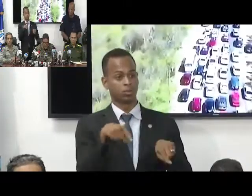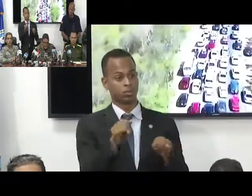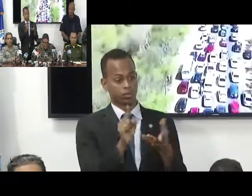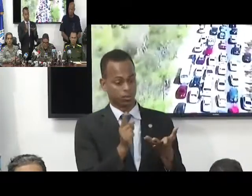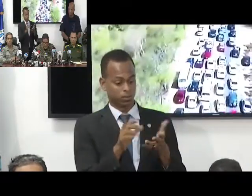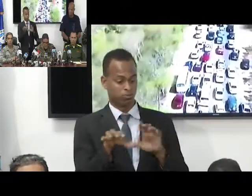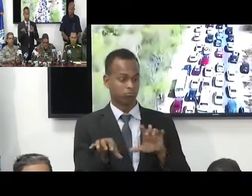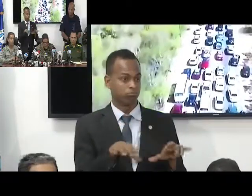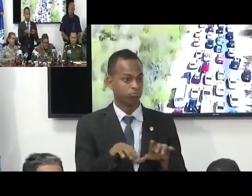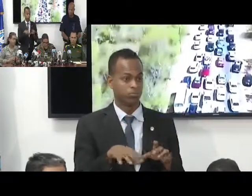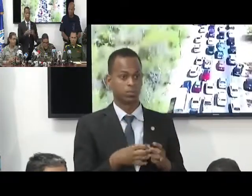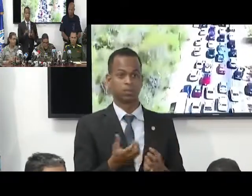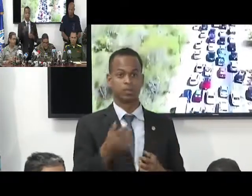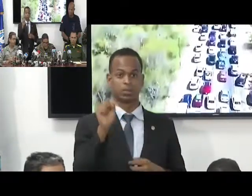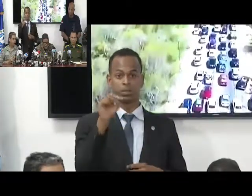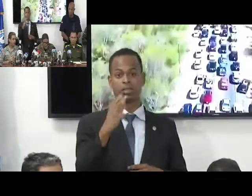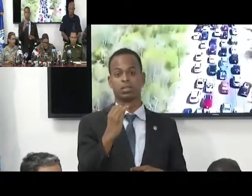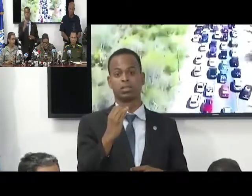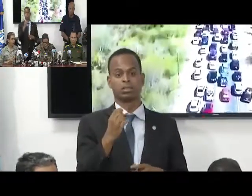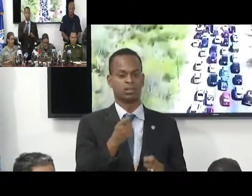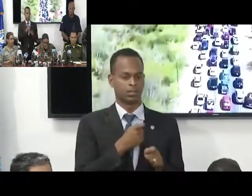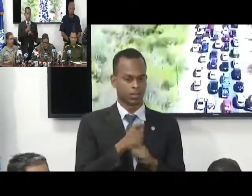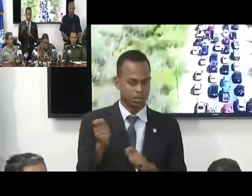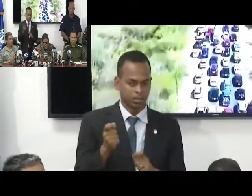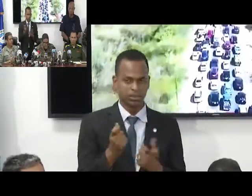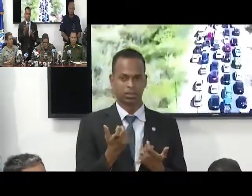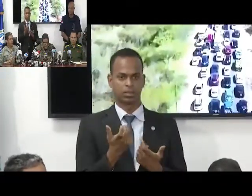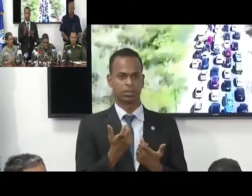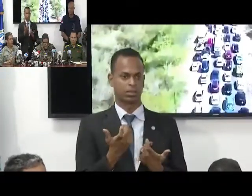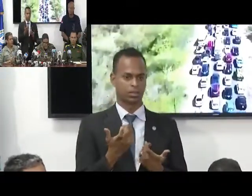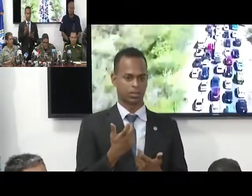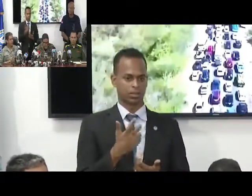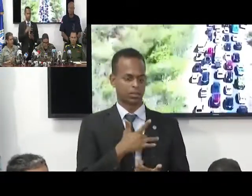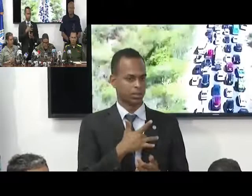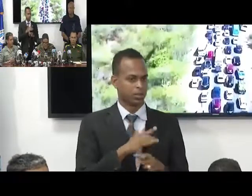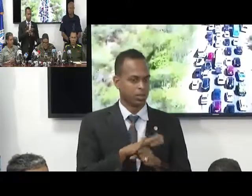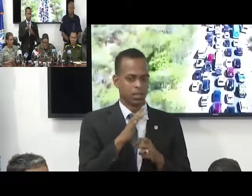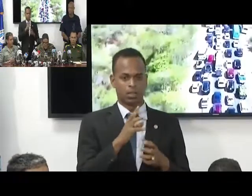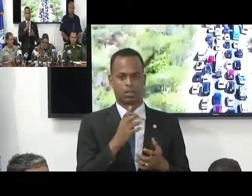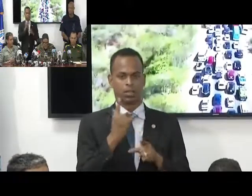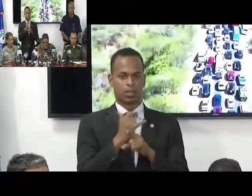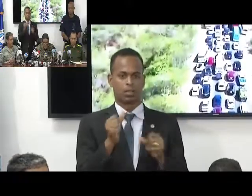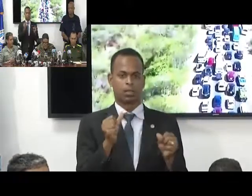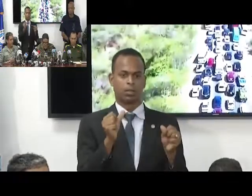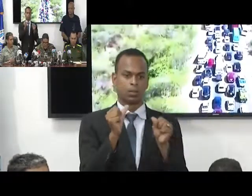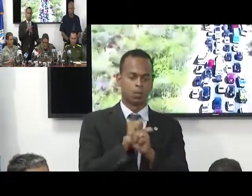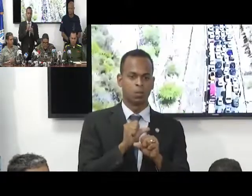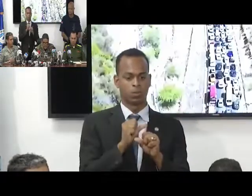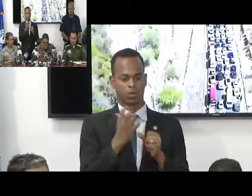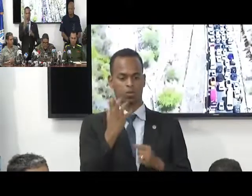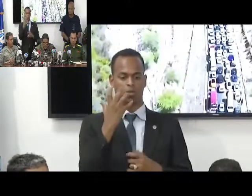operativo, consistente en cefalea, traumas, hipotensión arterial, intoxicaciones alcohólicas,